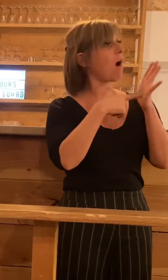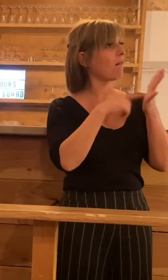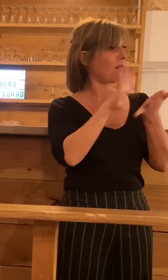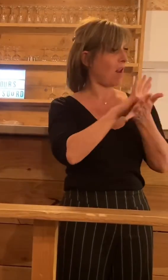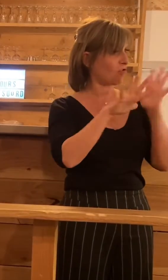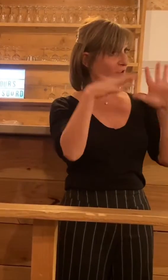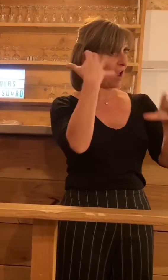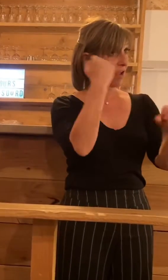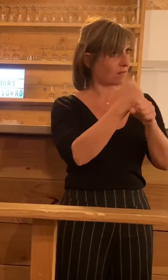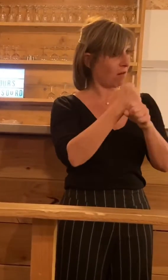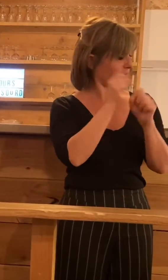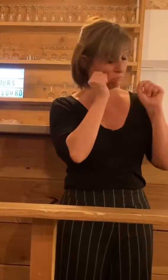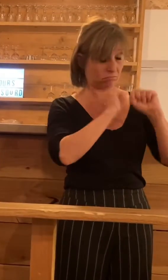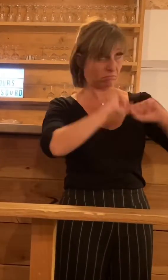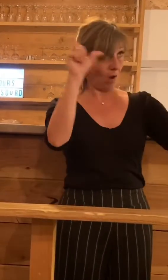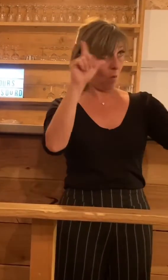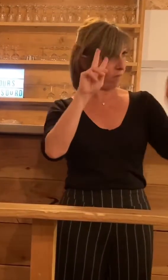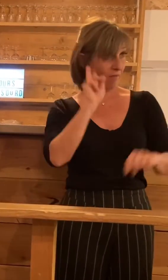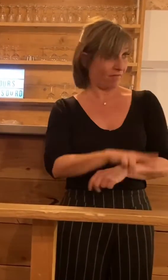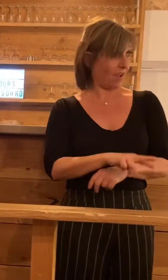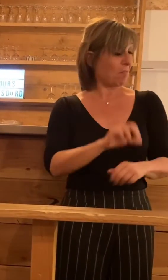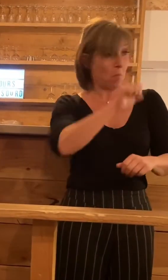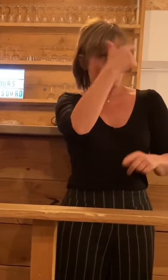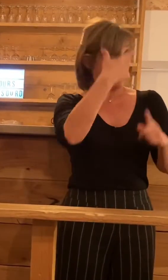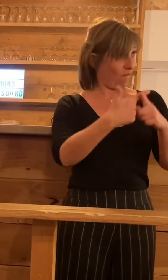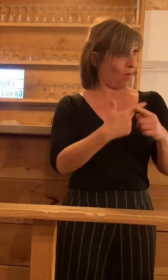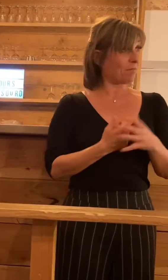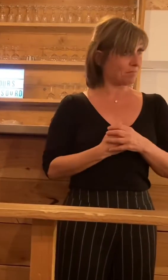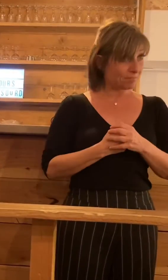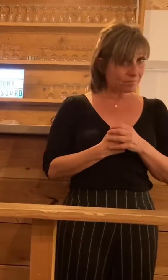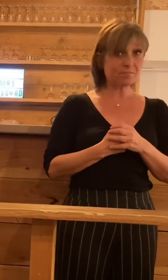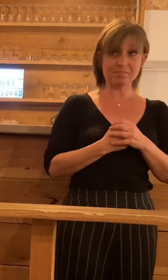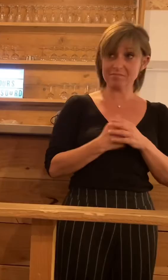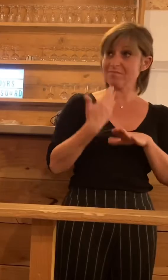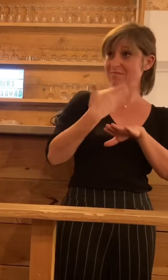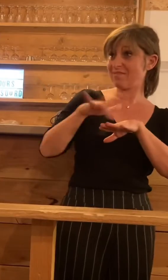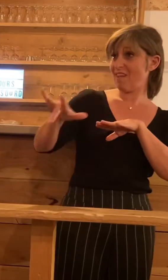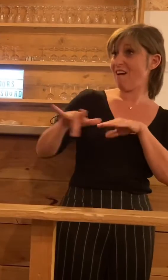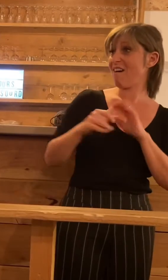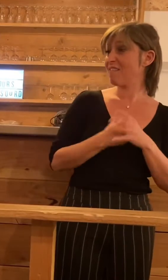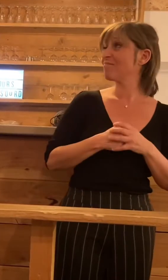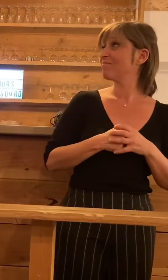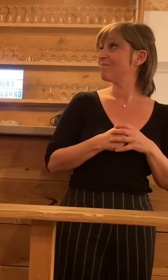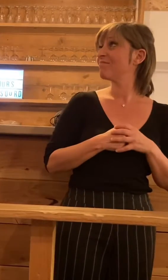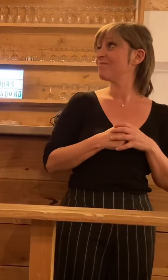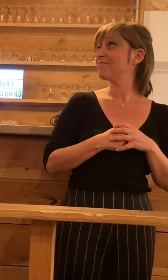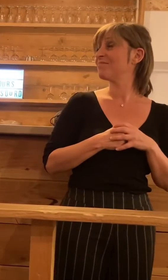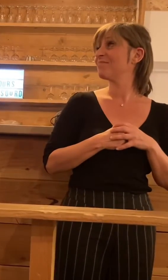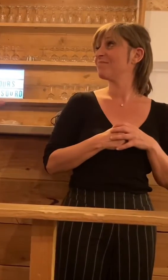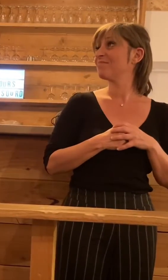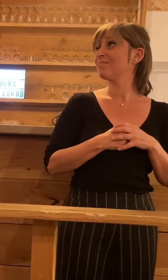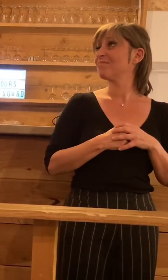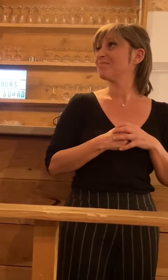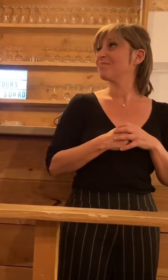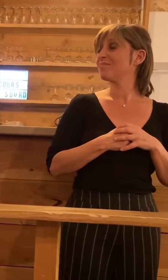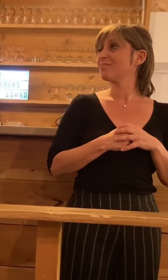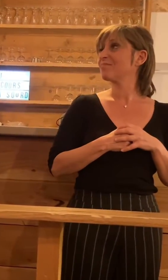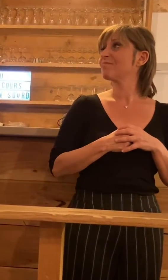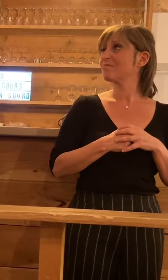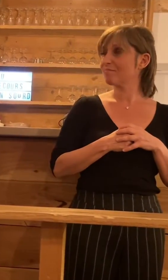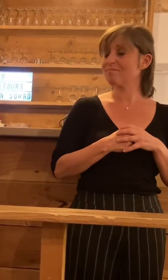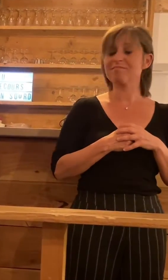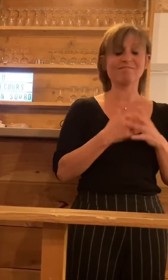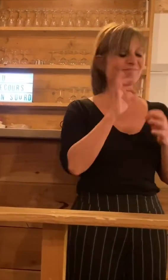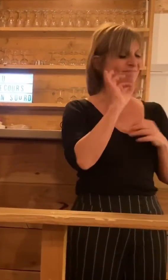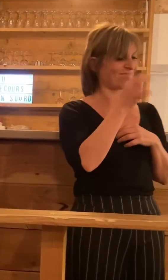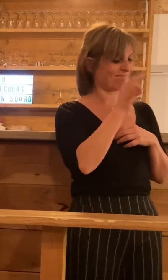c'était vraiment mon premier contact. Voilà, donc ça fait tard quand même. Hein. Ouais. Tiens, pour me donner une anecdote,